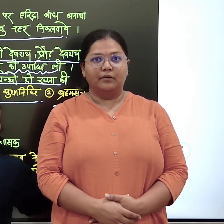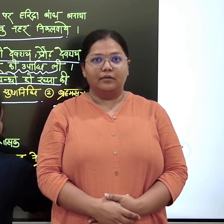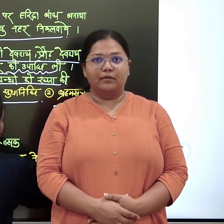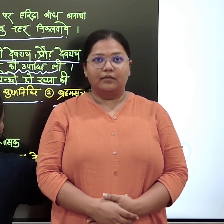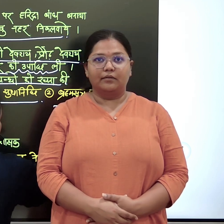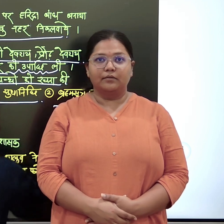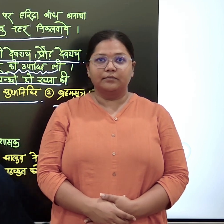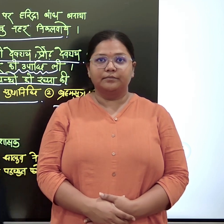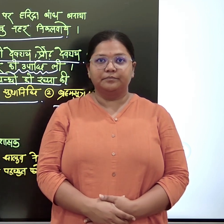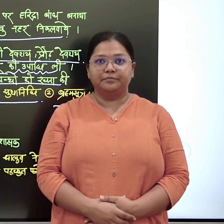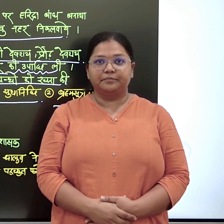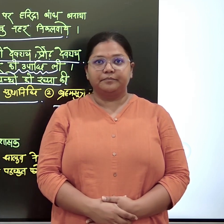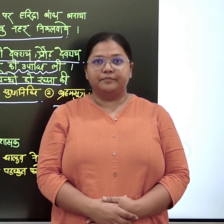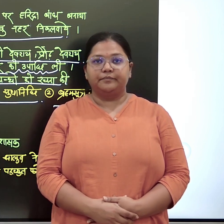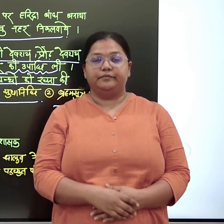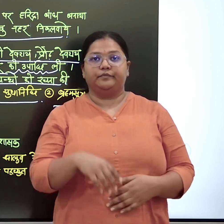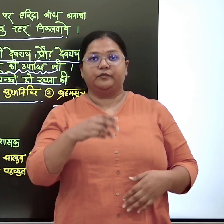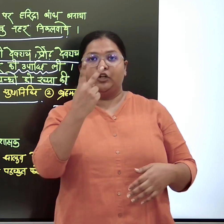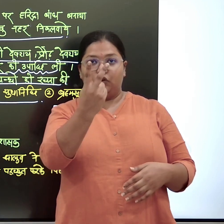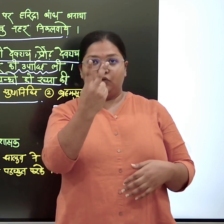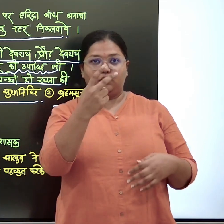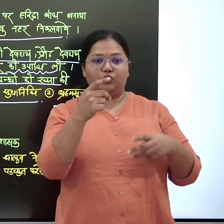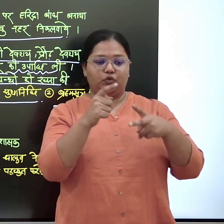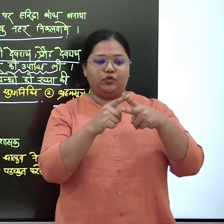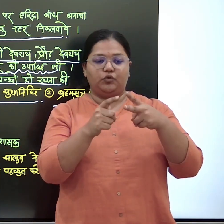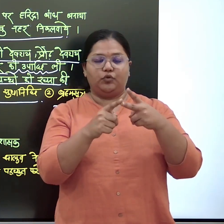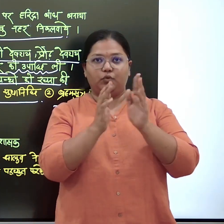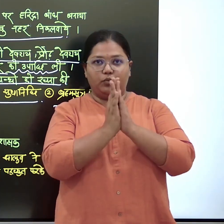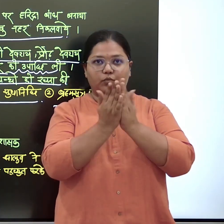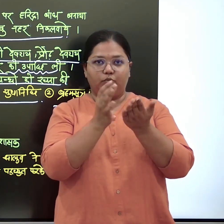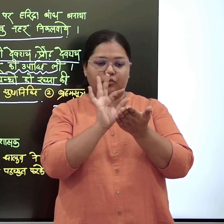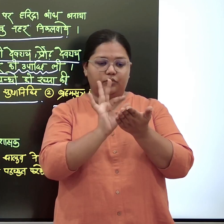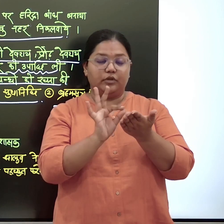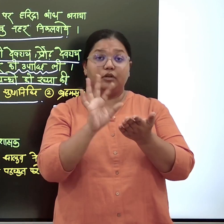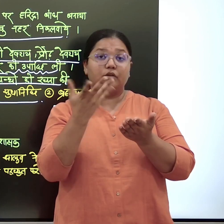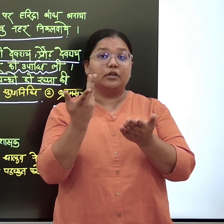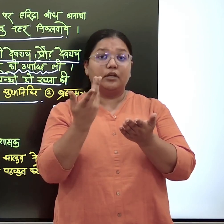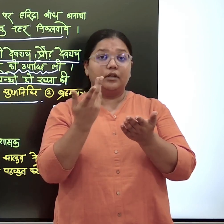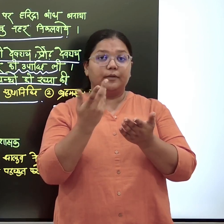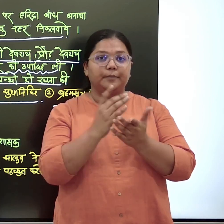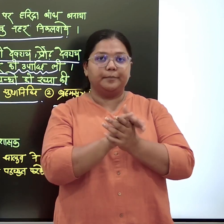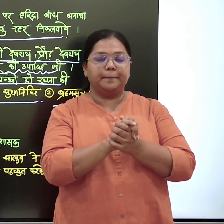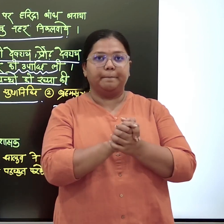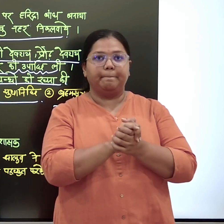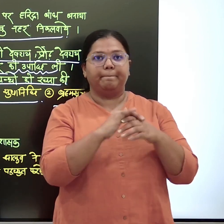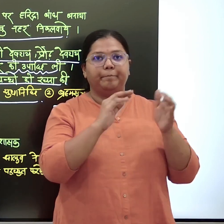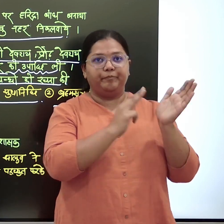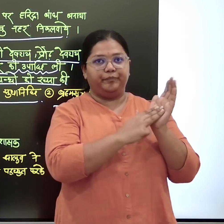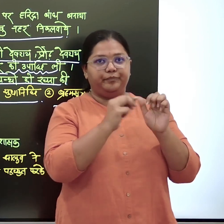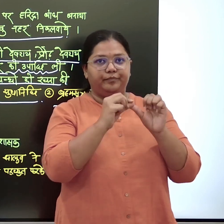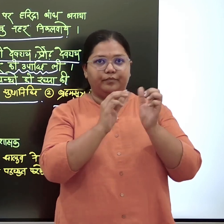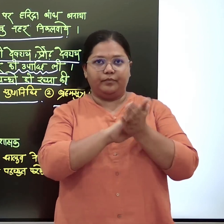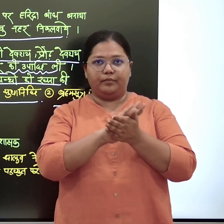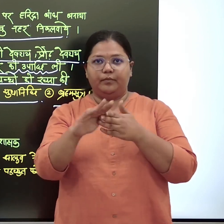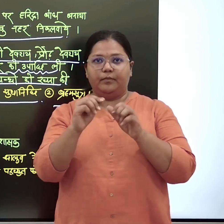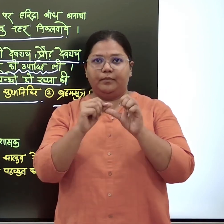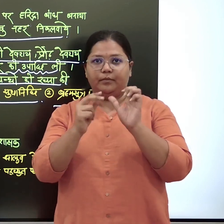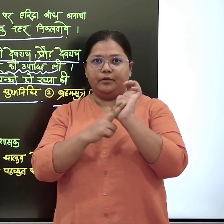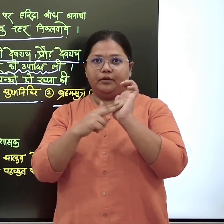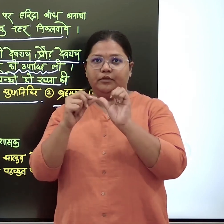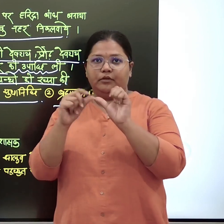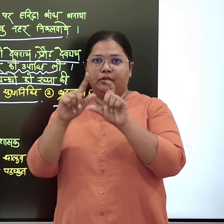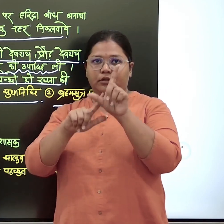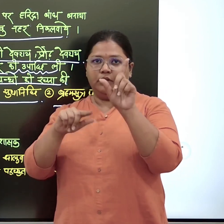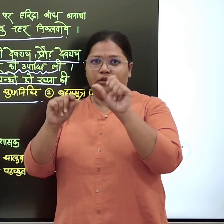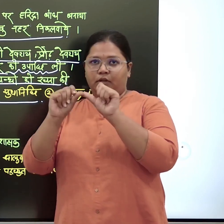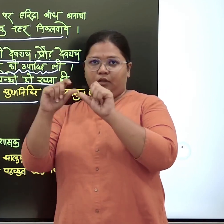ब्रह्म सूत्र पर टीका। पहला है महानायक सुधानिधि, ठीक है, पहला लिखो